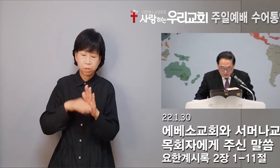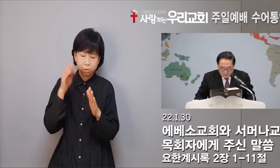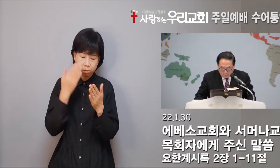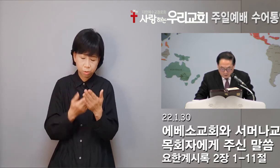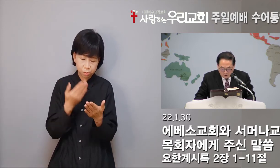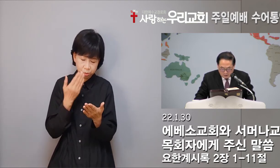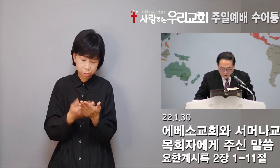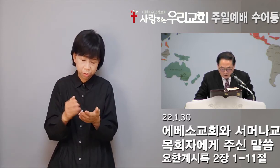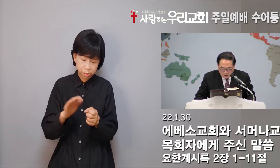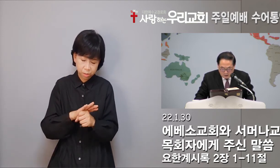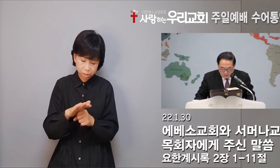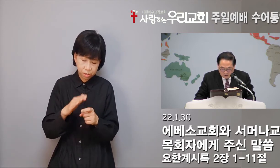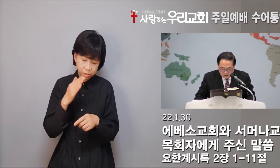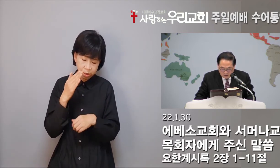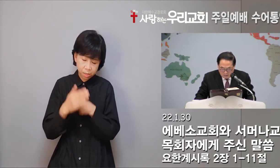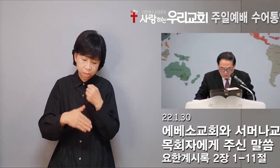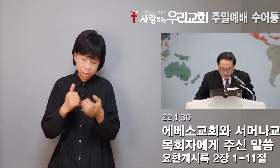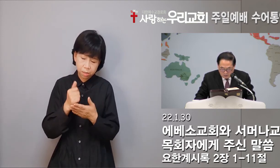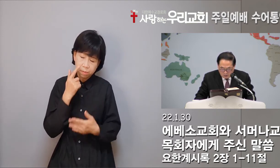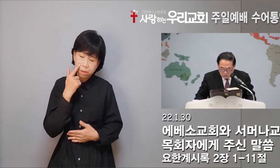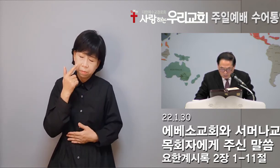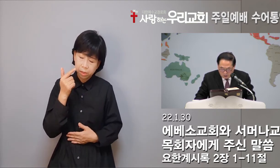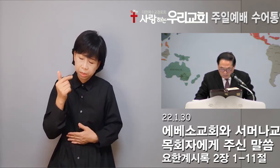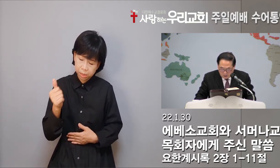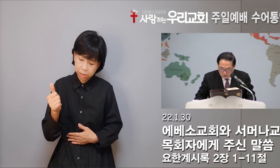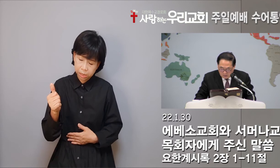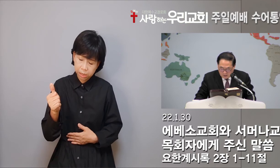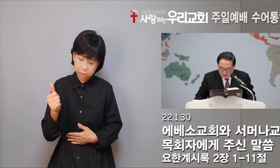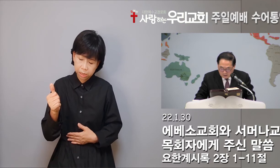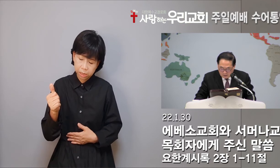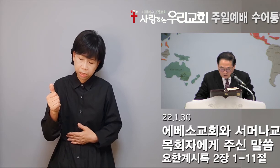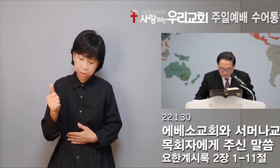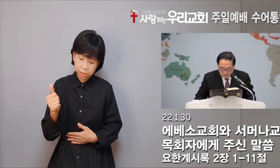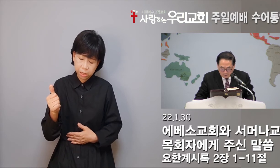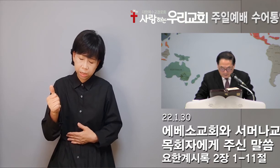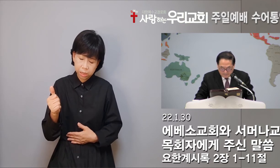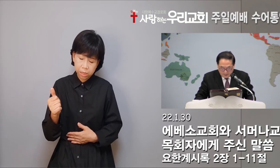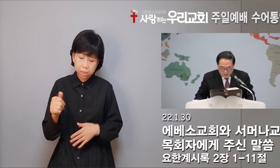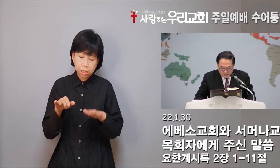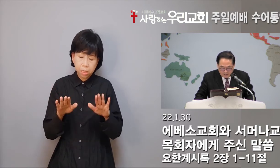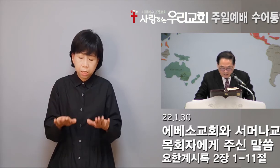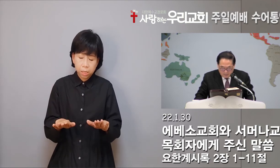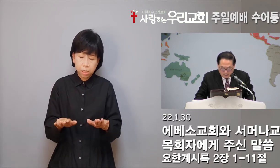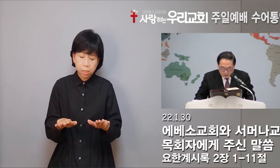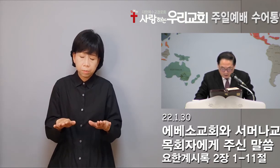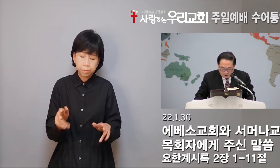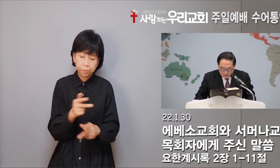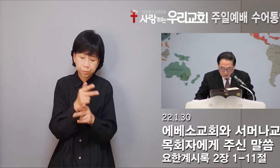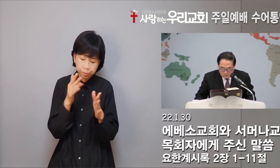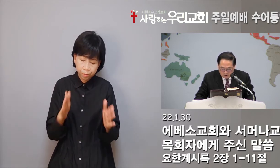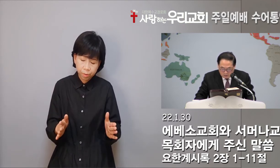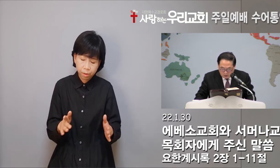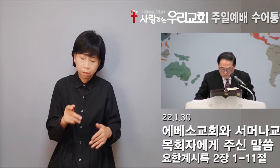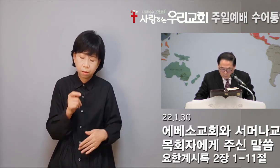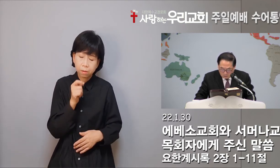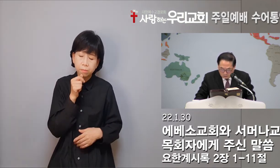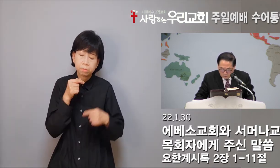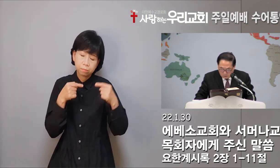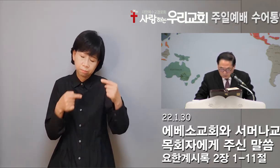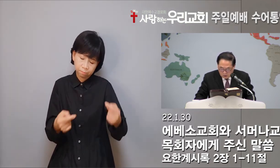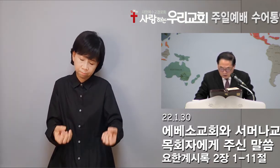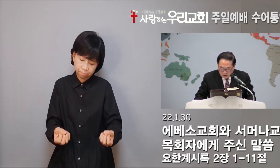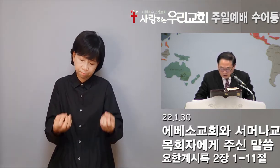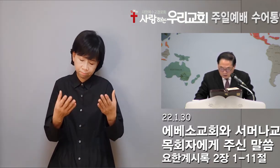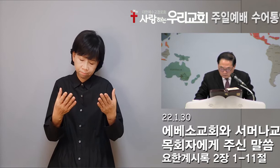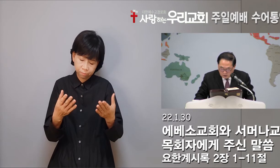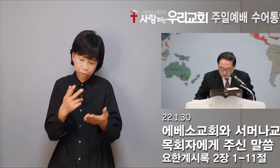사랑의 하나님 아버지, 이 한 주간 한 민족의 고유한 명절을 맞이하게 되었습니다. 하나님 아버지께서 우리 민족에게 복